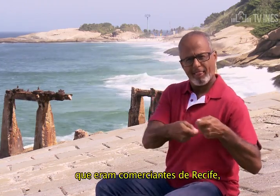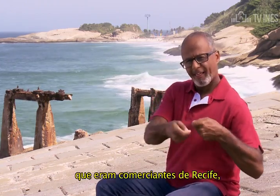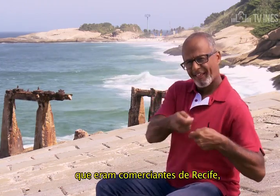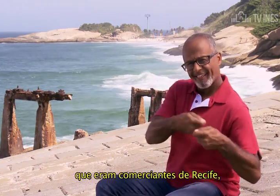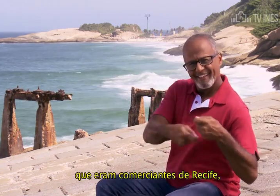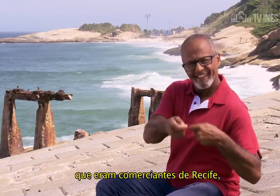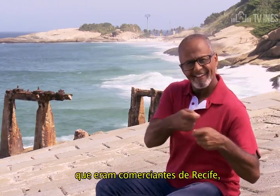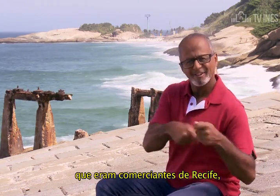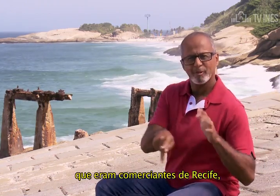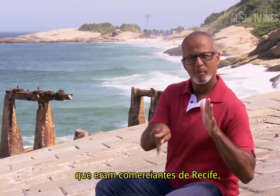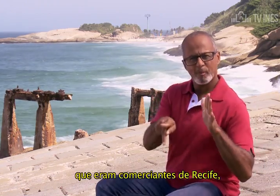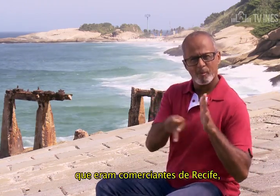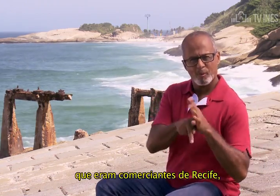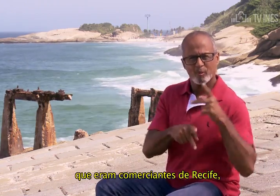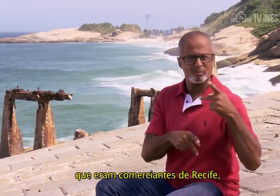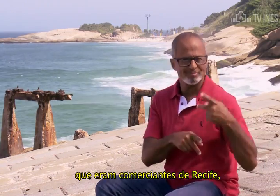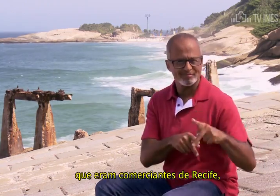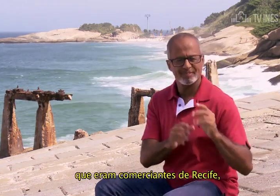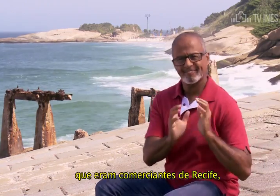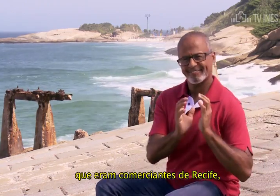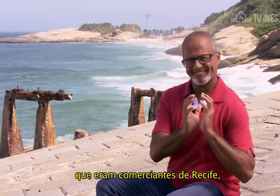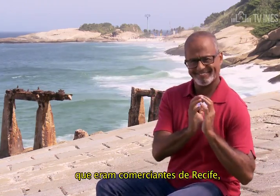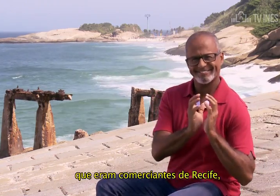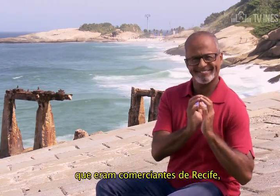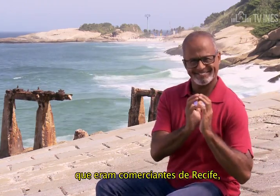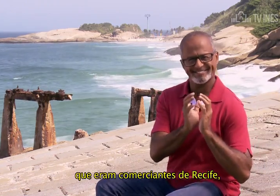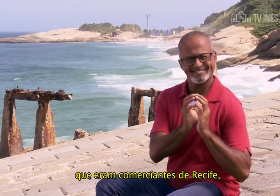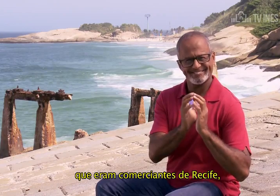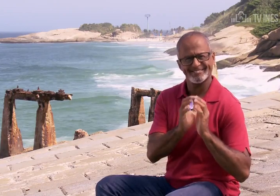que eram comerciantes de Recife,